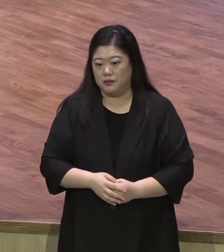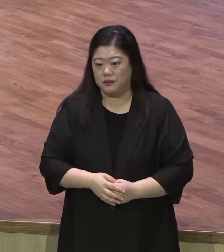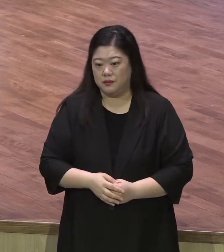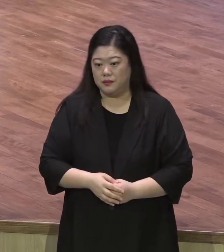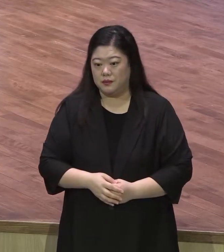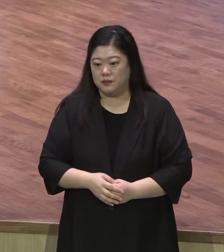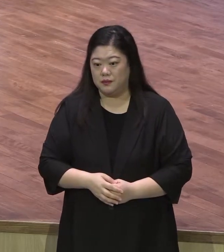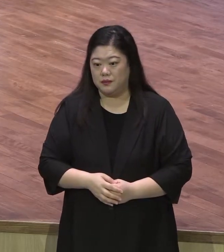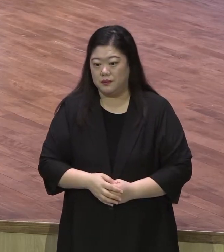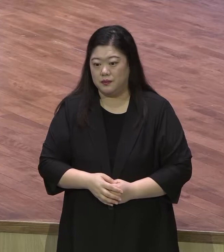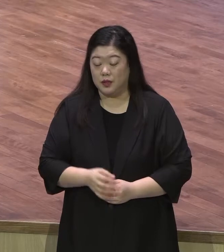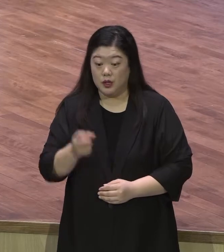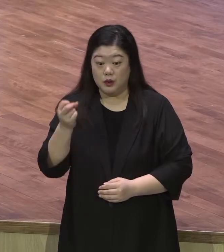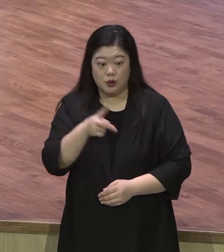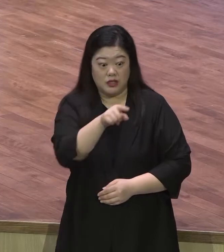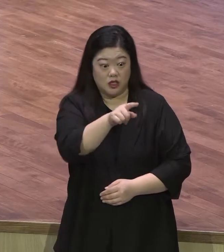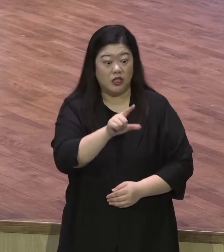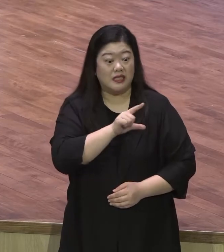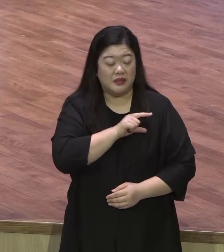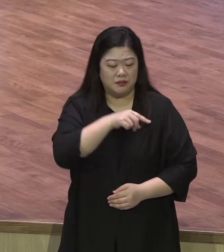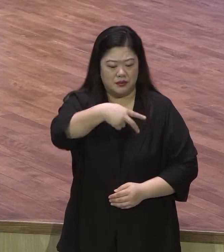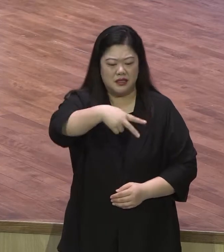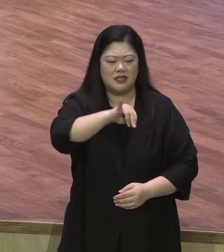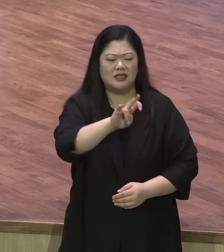너는 이제 베드로라